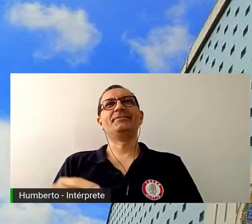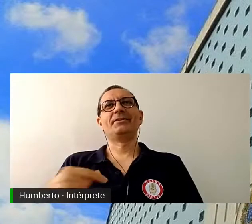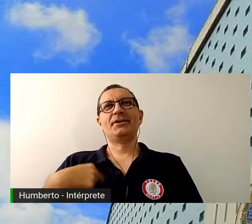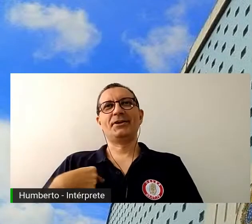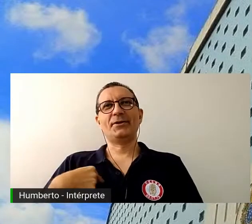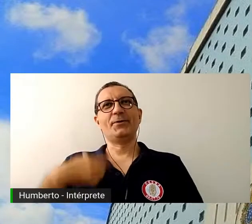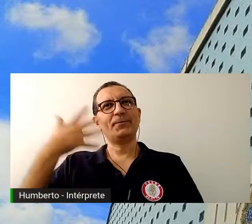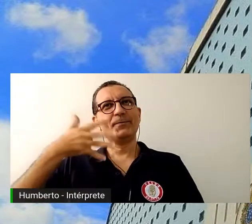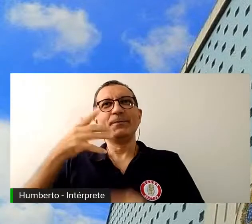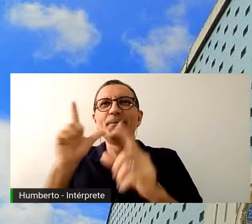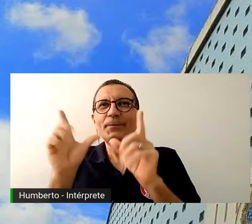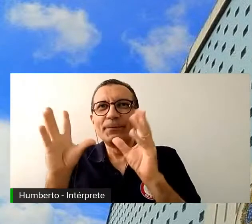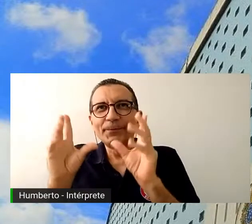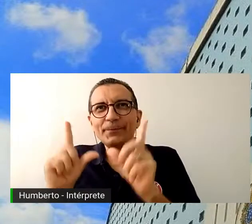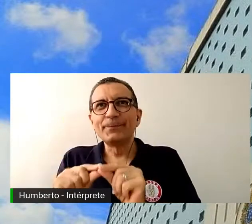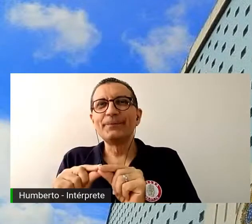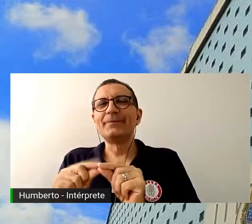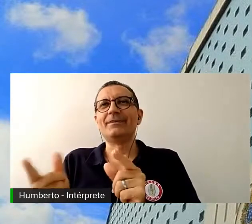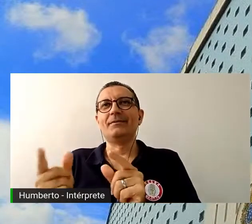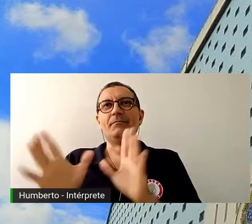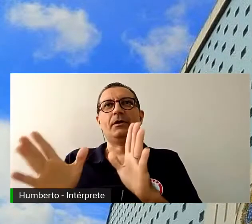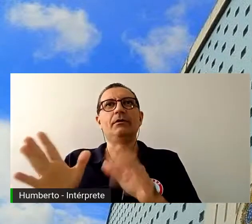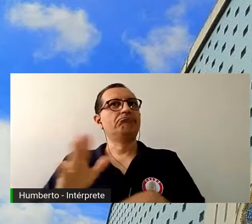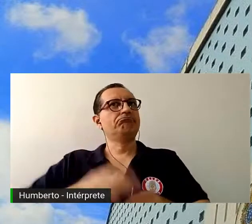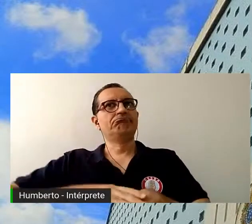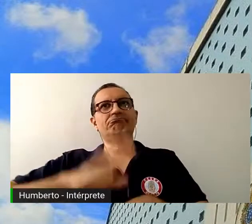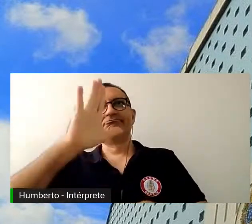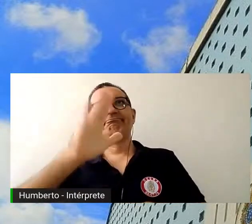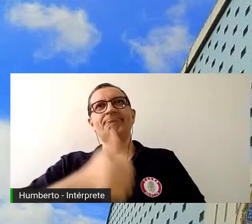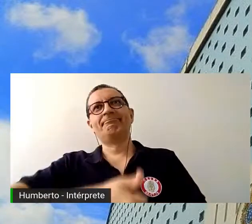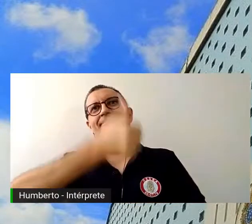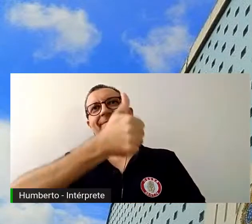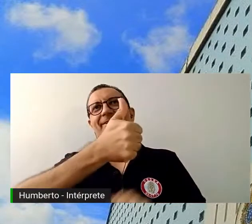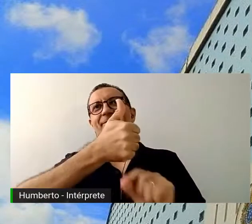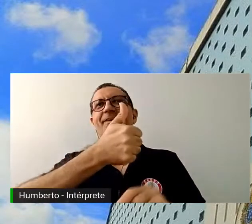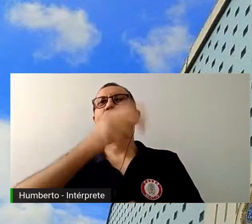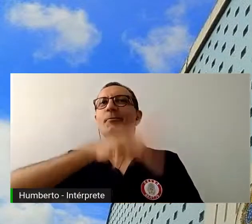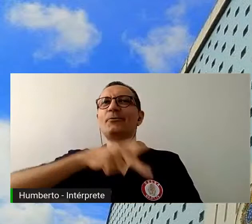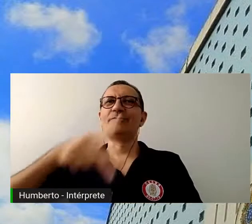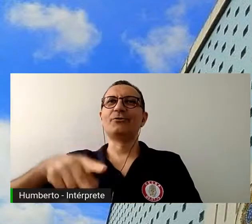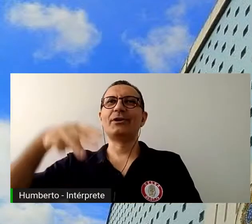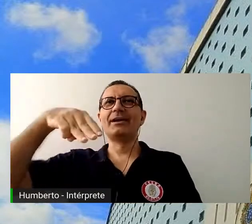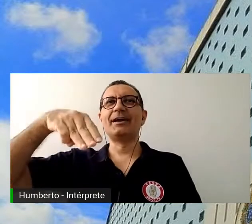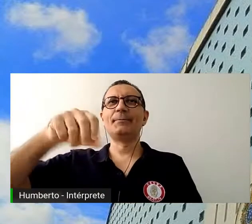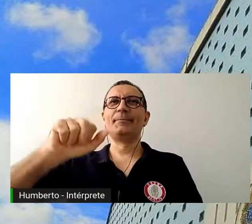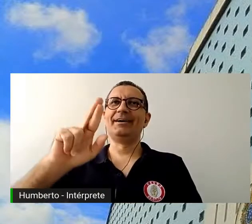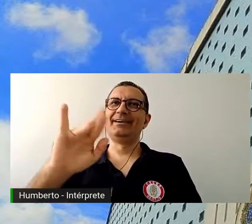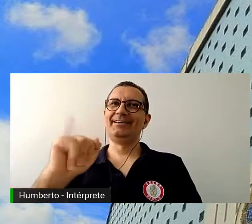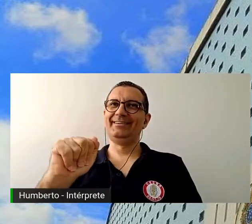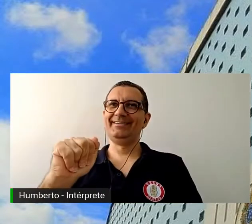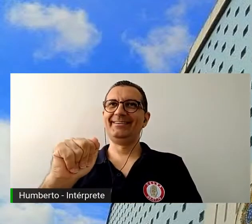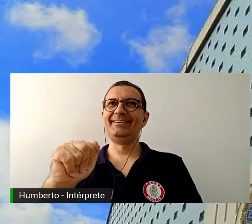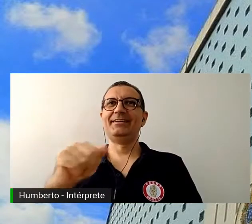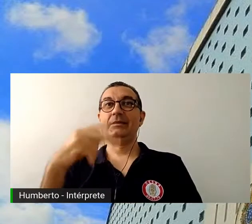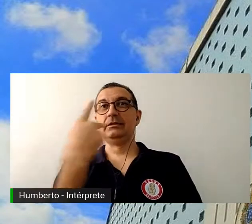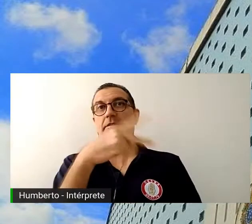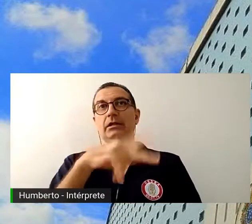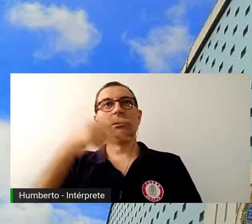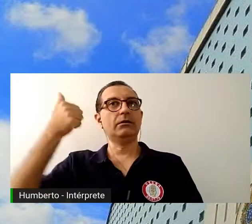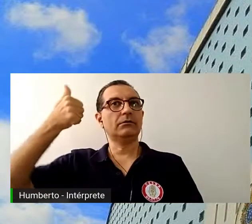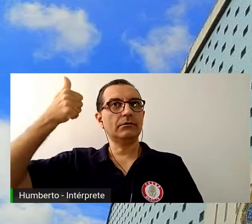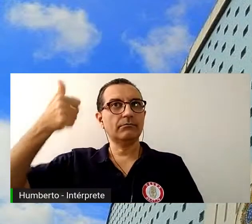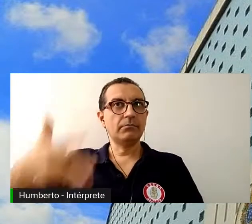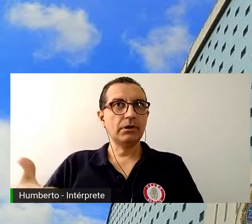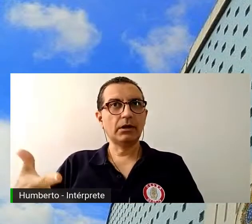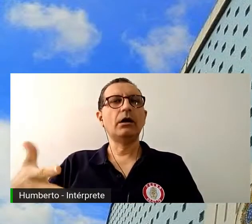professora Maria, para dar espaço para as reflexões da professora, e provavelmente